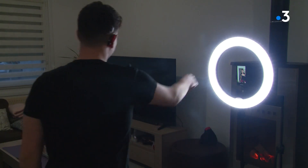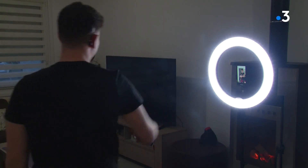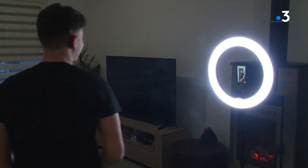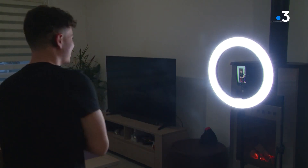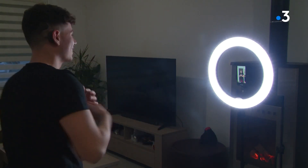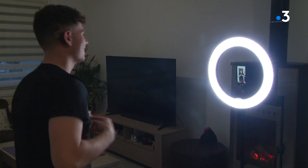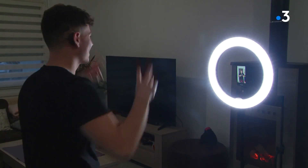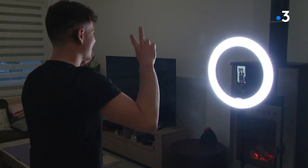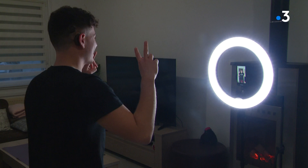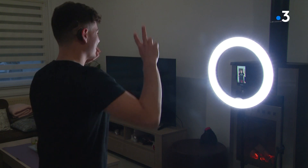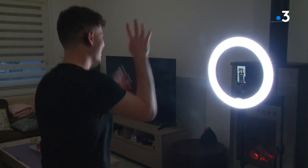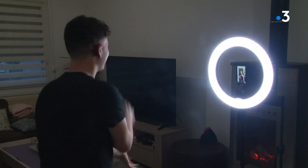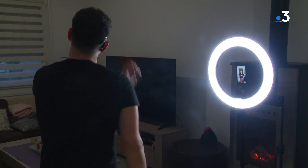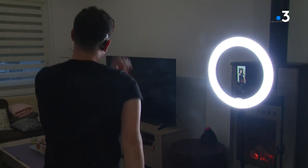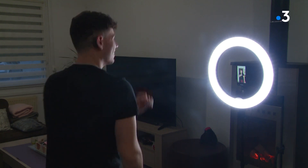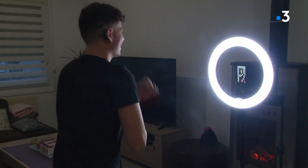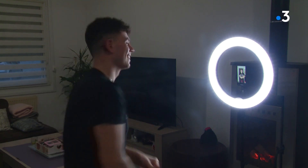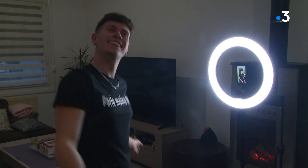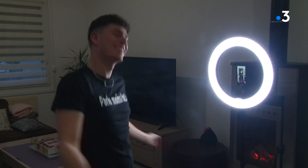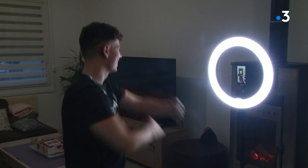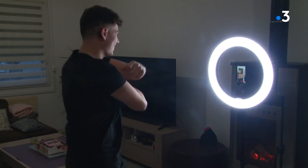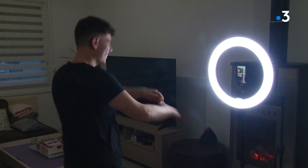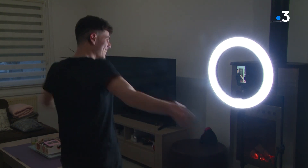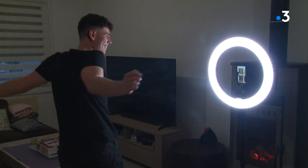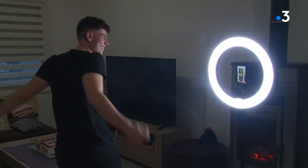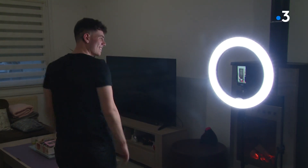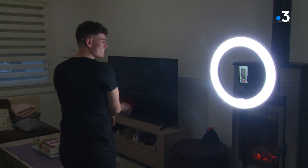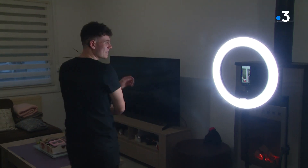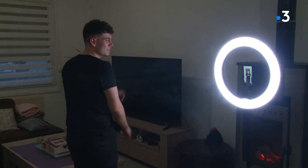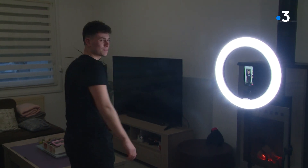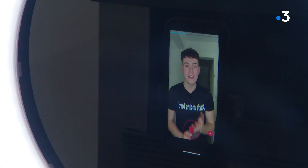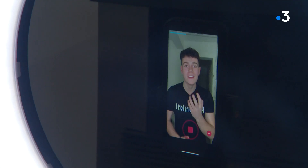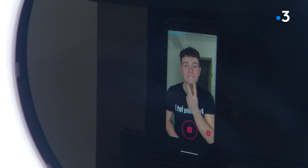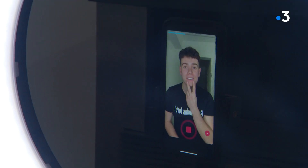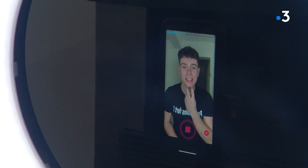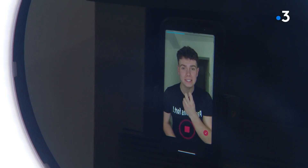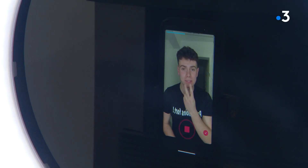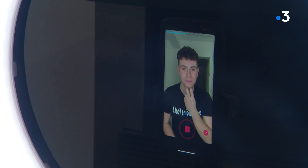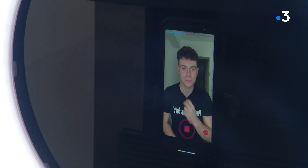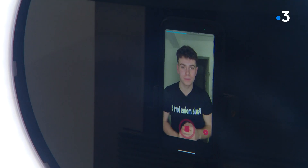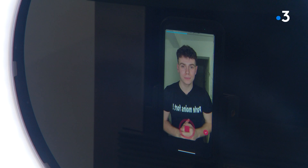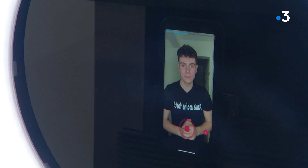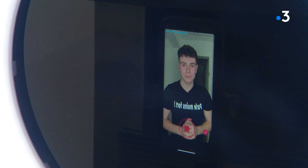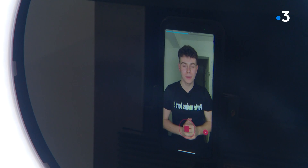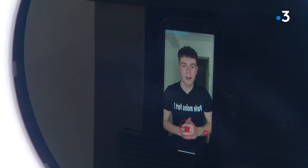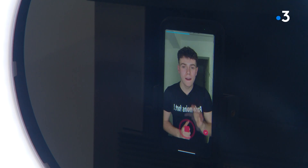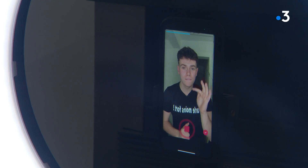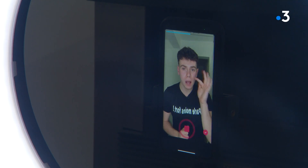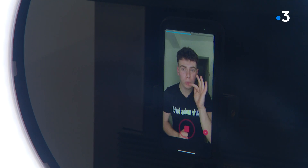danse pour attirer de nouveaux abonnés, répond aux commentaires et peaufine ses tutos. Fraise. Mission accomplie sous le regard